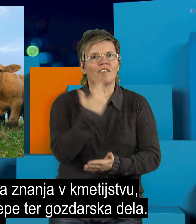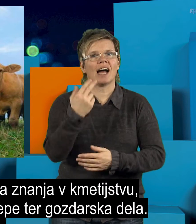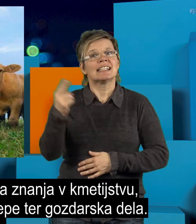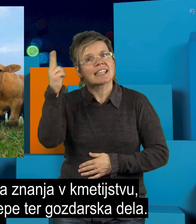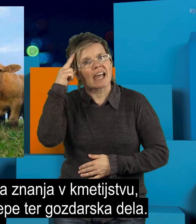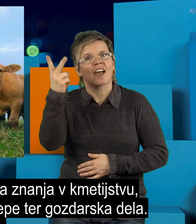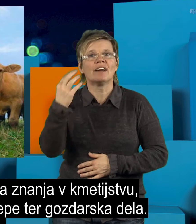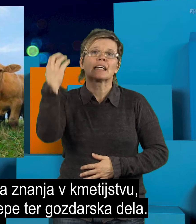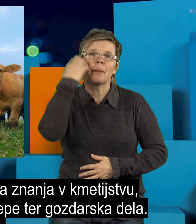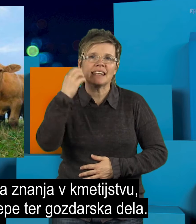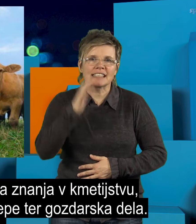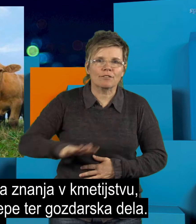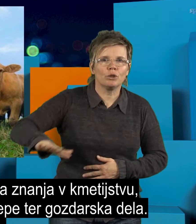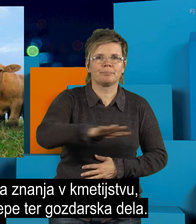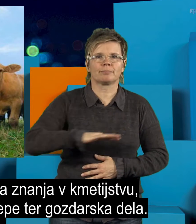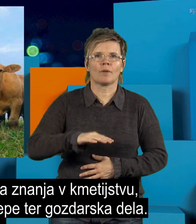ter gozdarska dela.